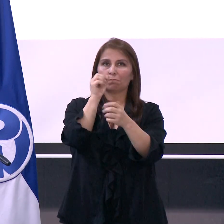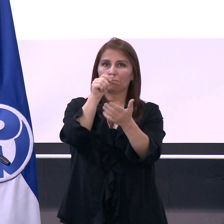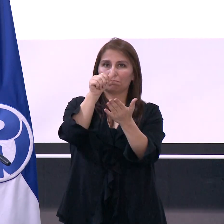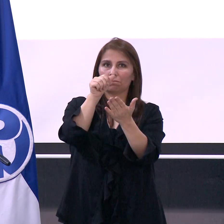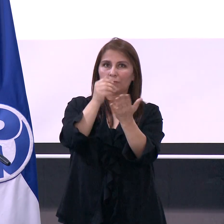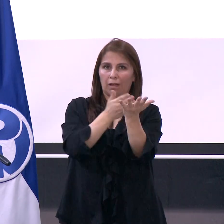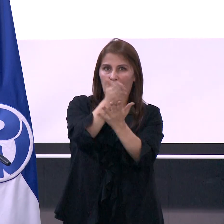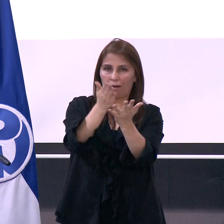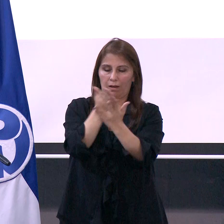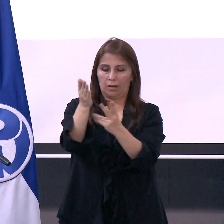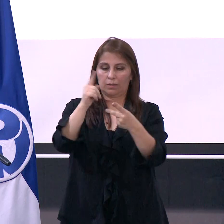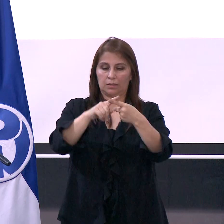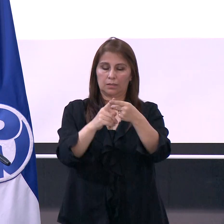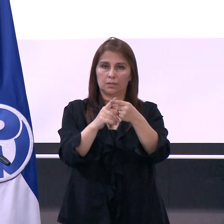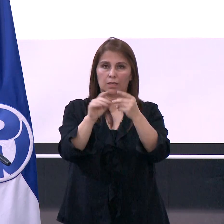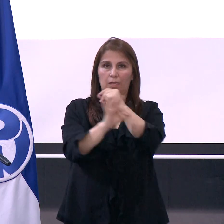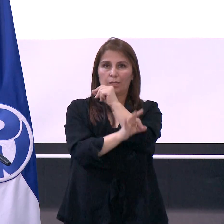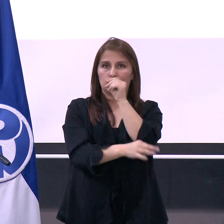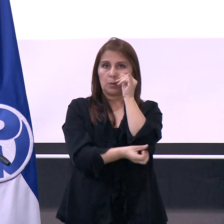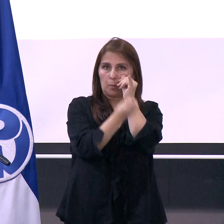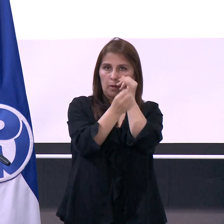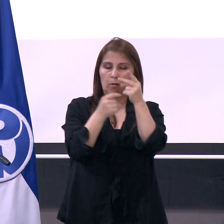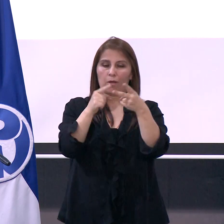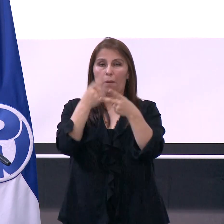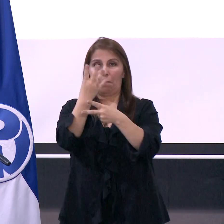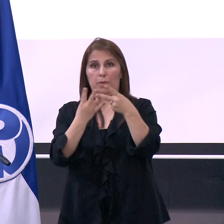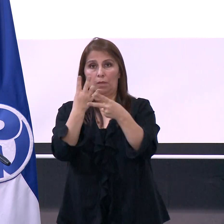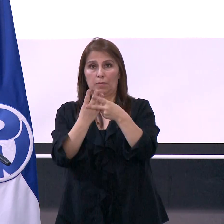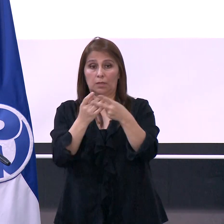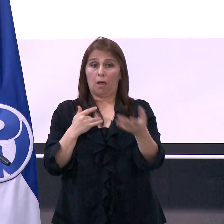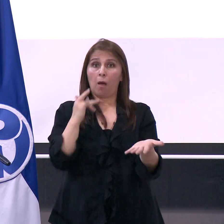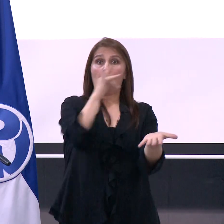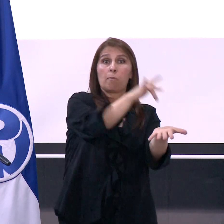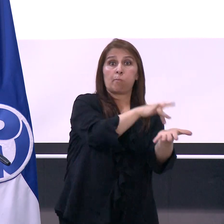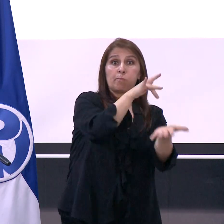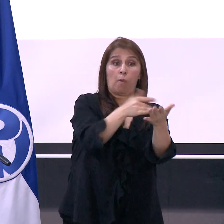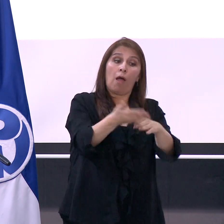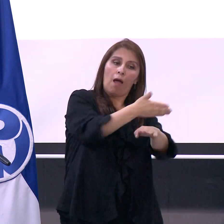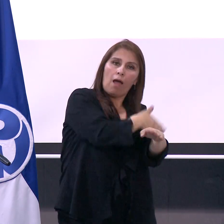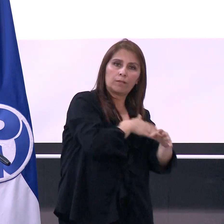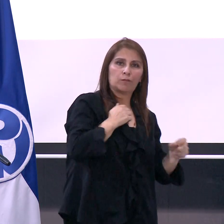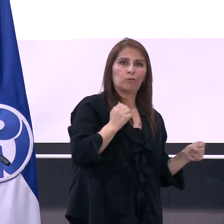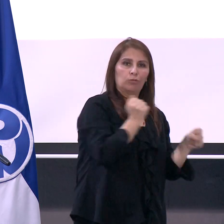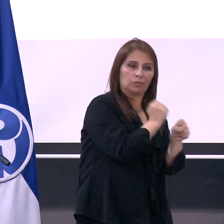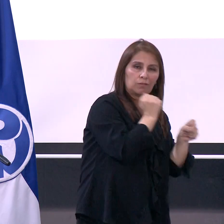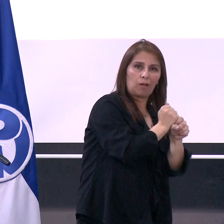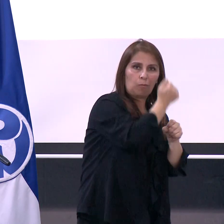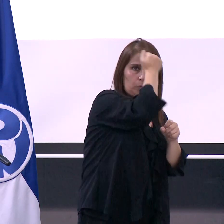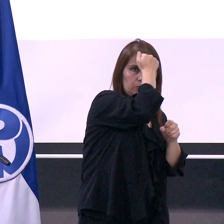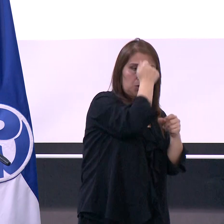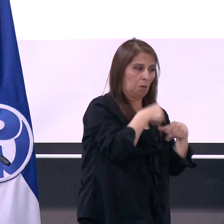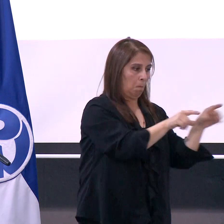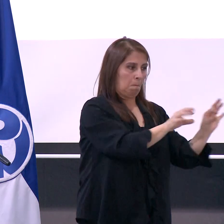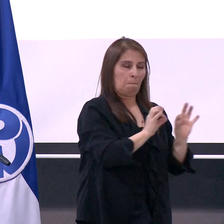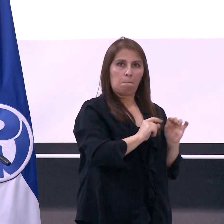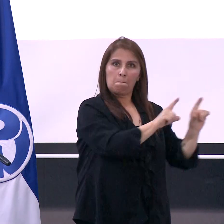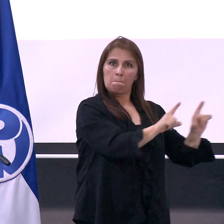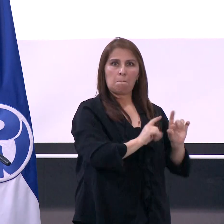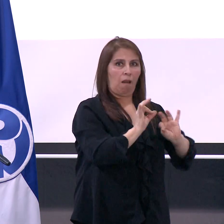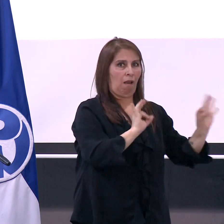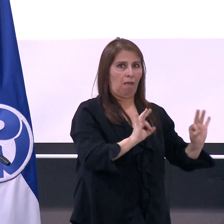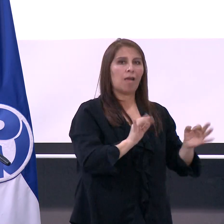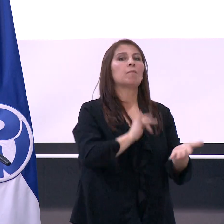y psicopedagogía a donde iban a licenciarse los maestros en ejercicio del nivel secundario que no tenían título